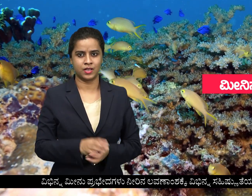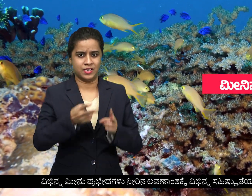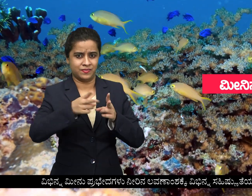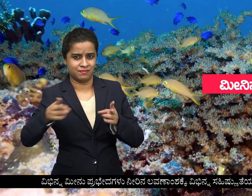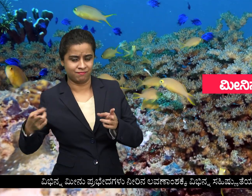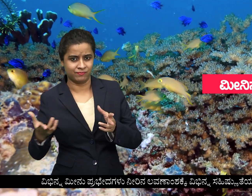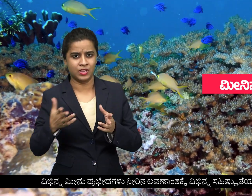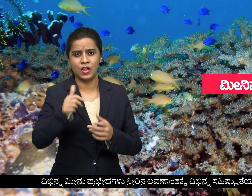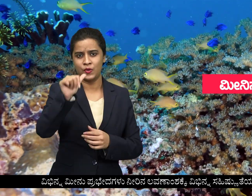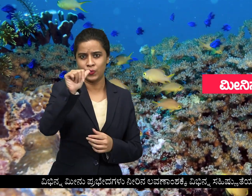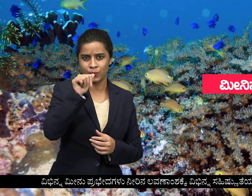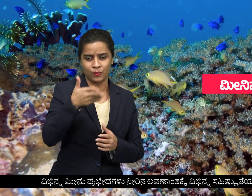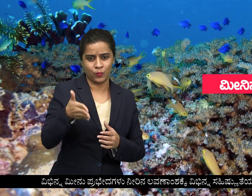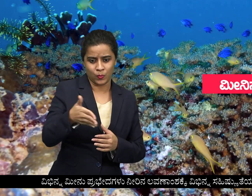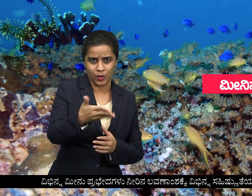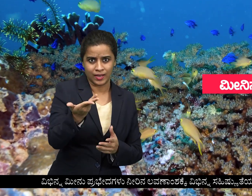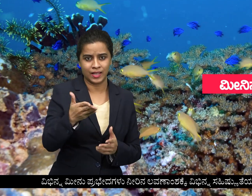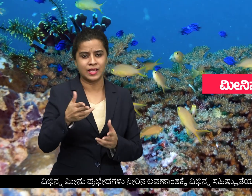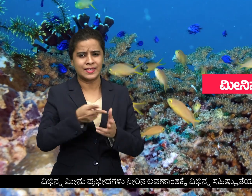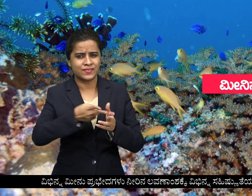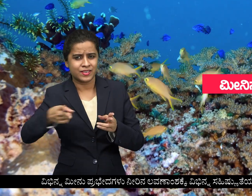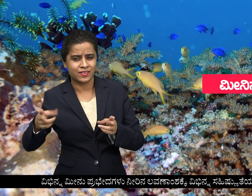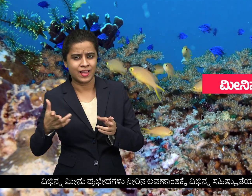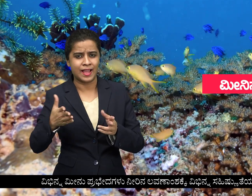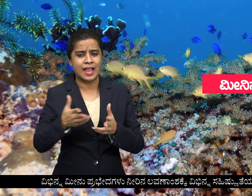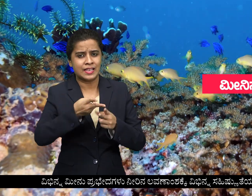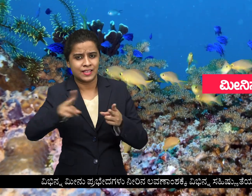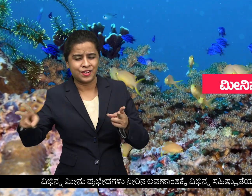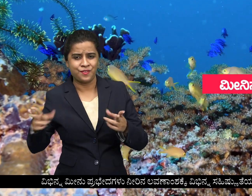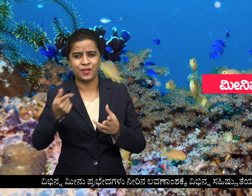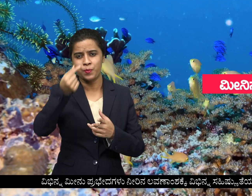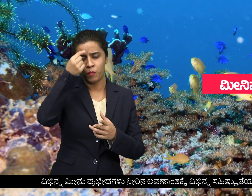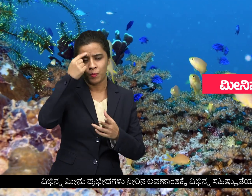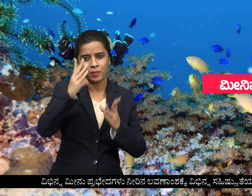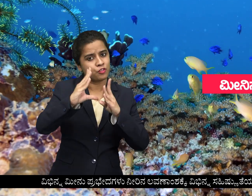ವಿಭಿನ್ನ ಮೀನು ಪ್ರಭೇದಗಳು ನೀರಿನ ಲವಣಾಂಶಕ್ಕೆ ವಿಭಿನ್ನ ಸಹಿಷ್ಣುತೆಯನ್ನ ಹೊಂದಿದೆ.